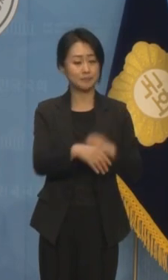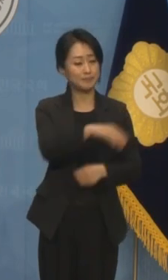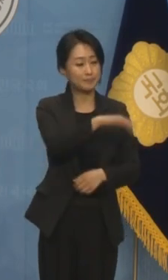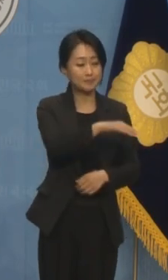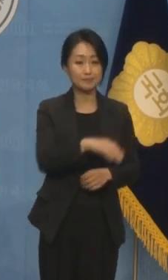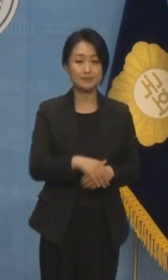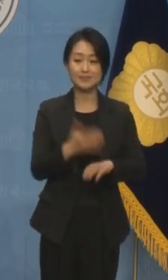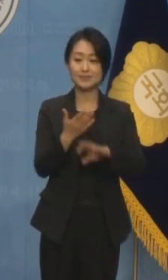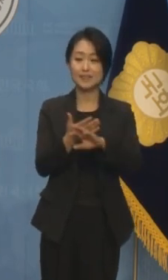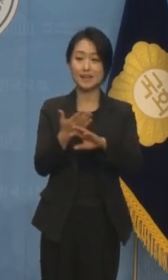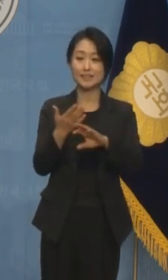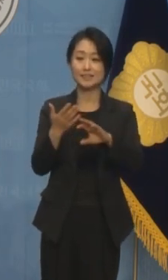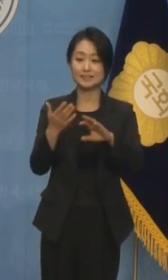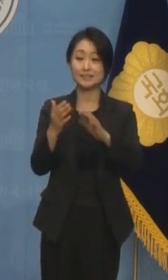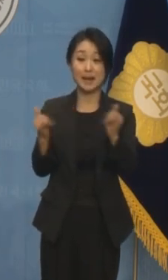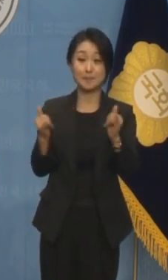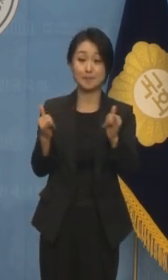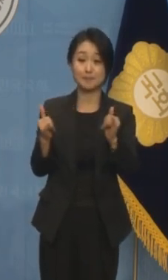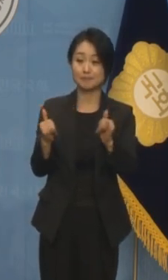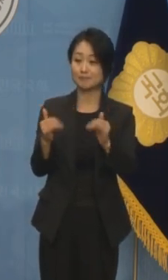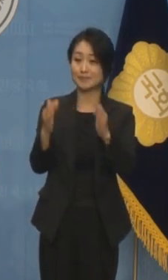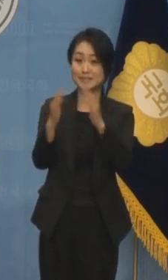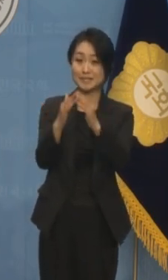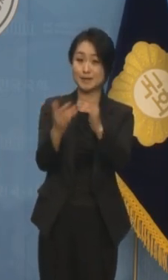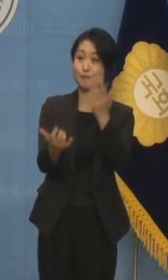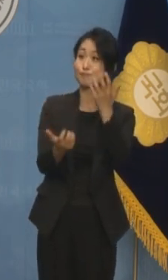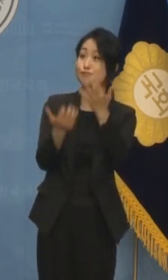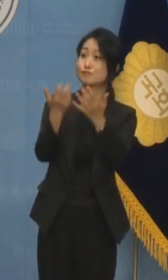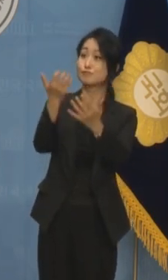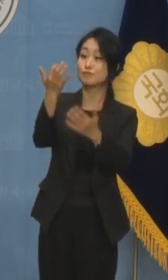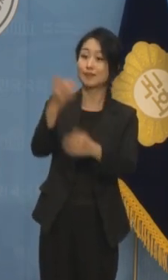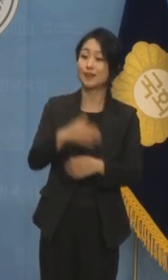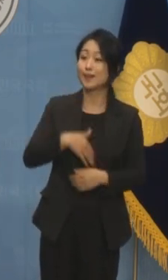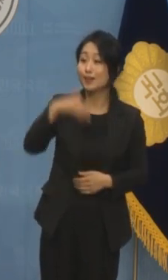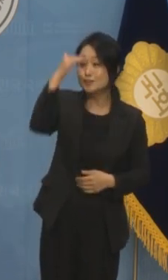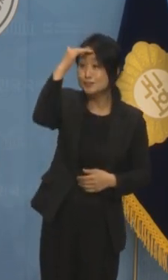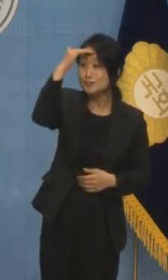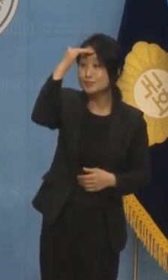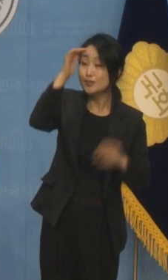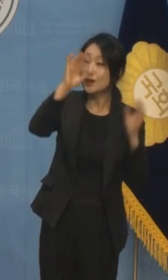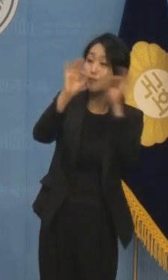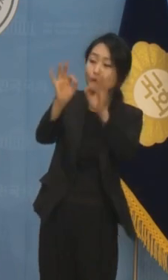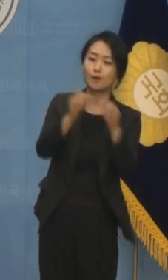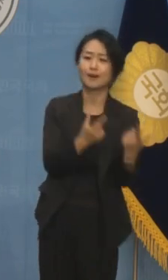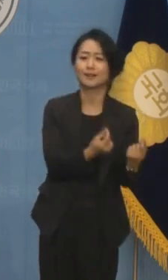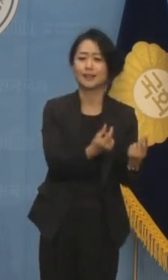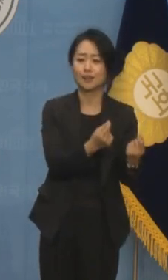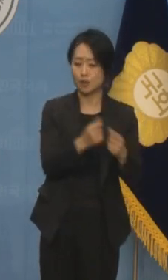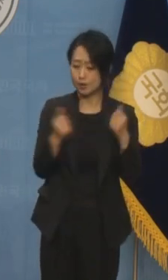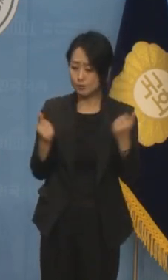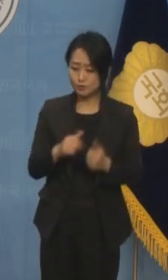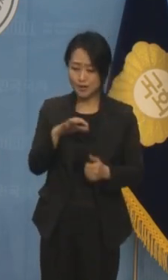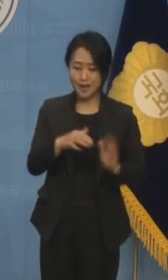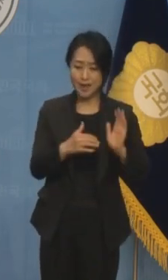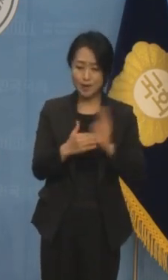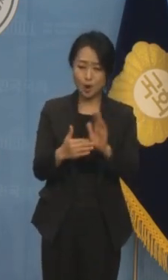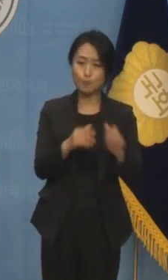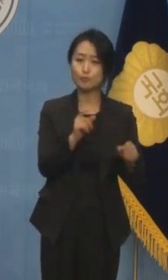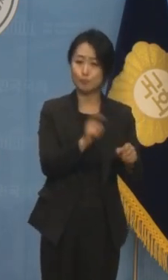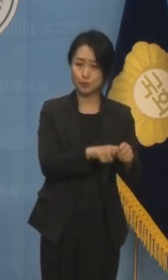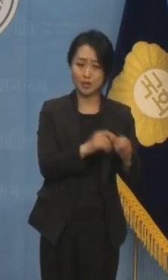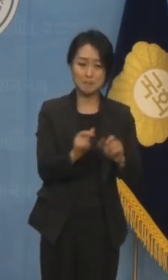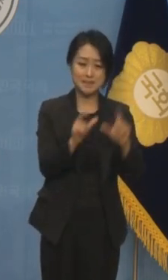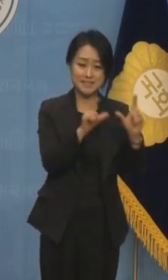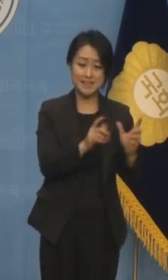집 불구경하듯 민생 현장을 확인하겠다는 말입니까? 국회를 거부하기 위한 명분용으로 찾은